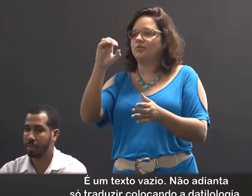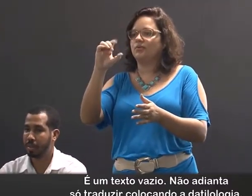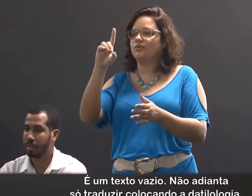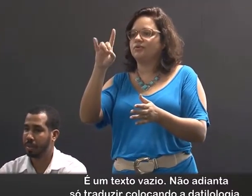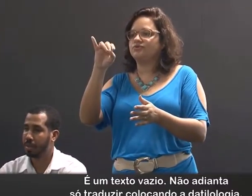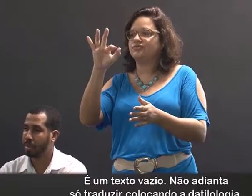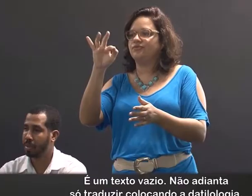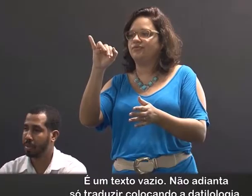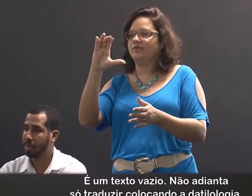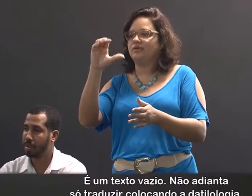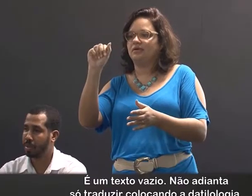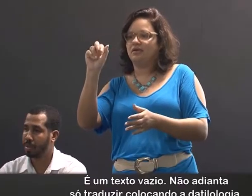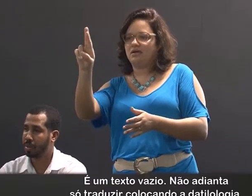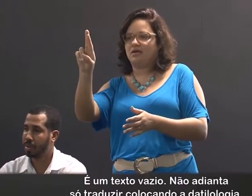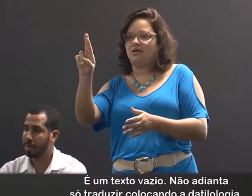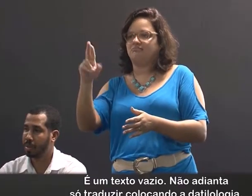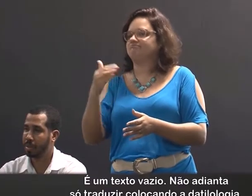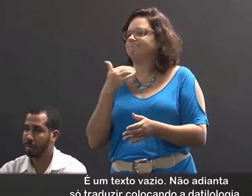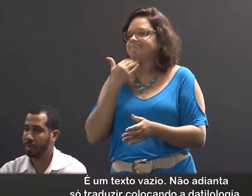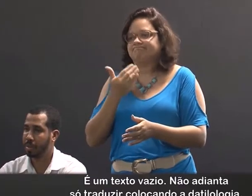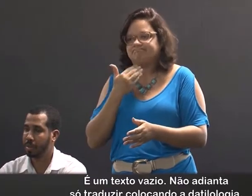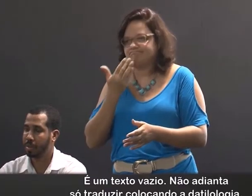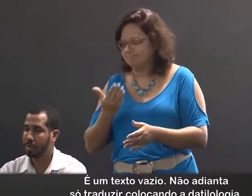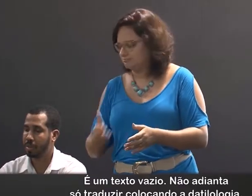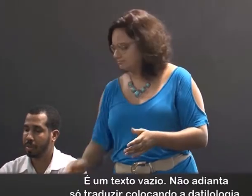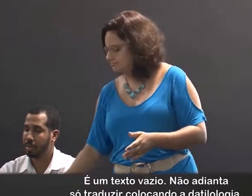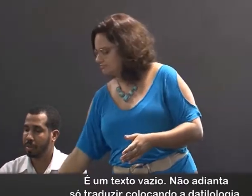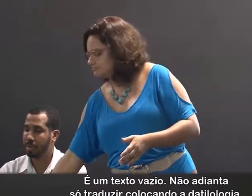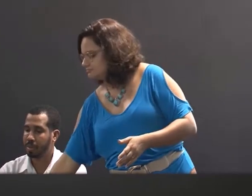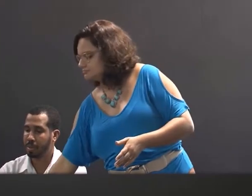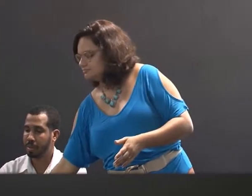só traduzir colocando a datilologia.